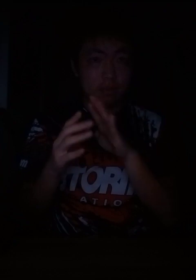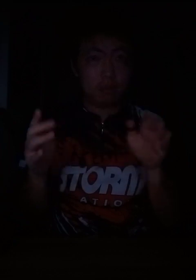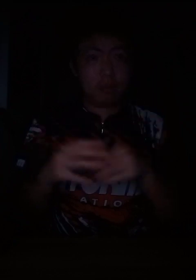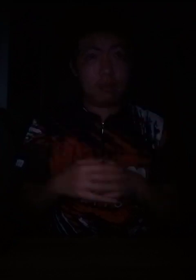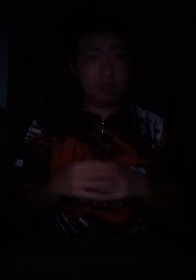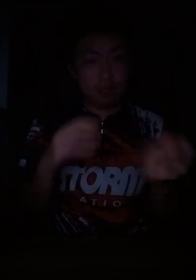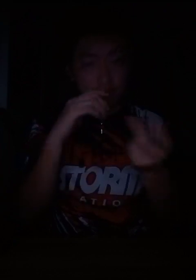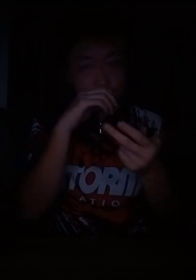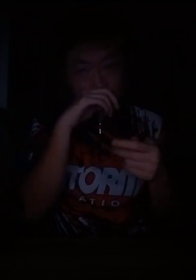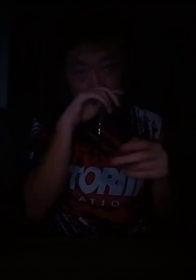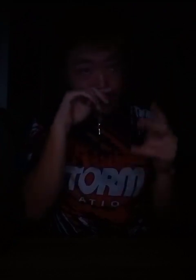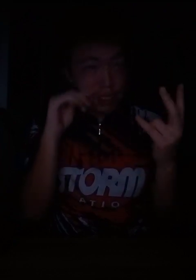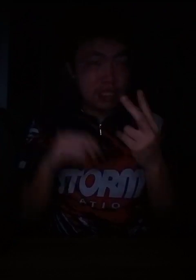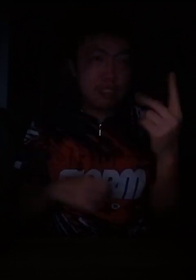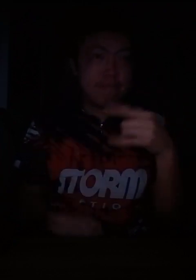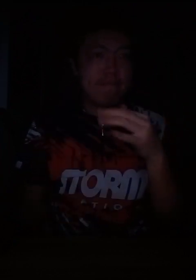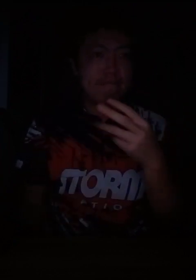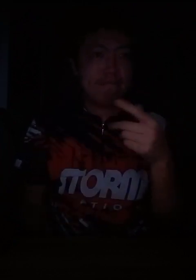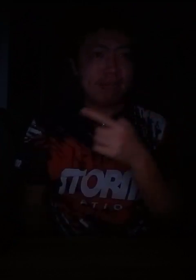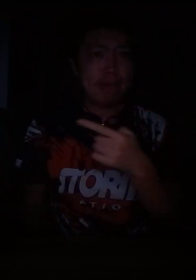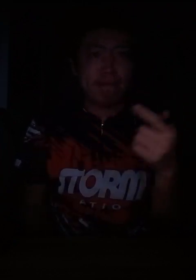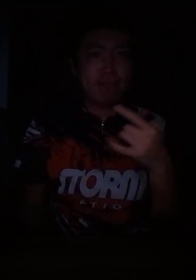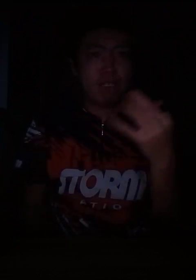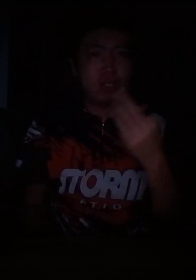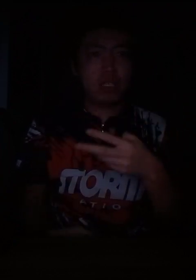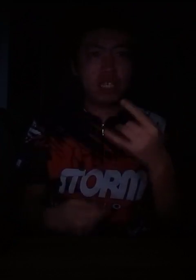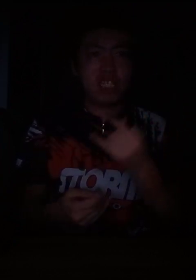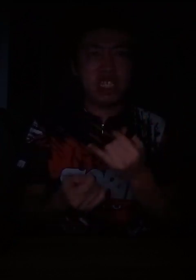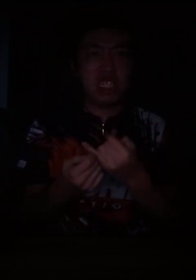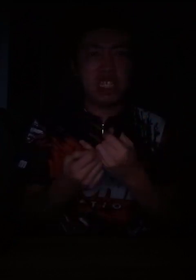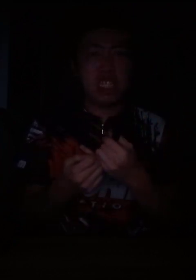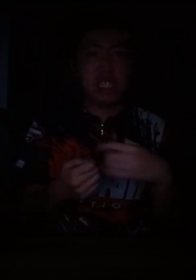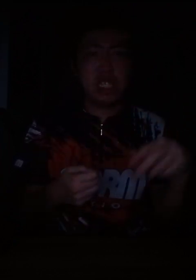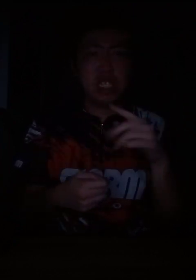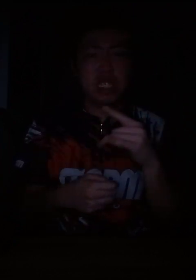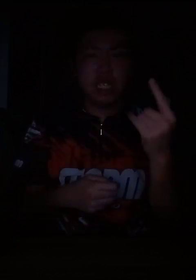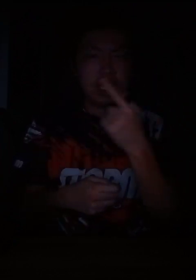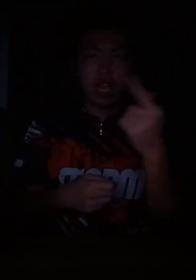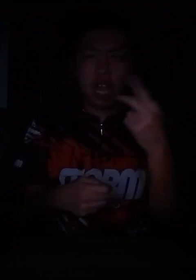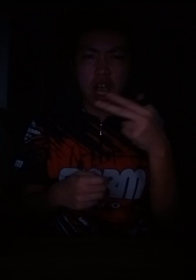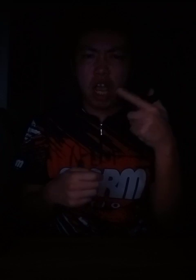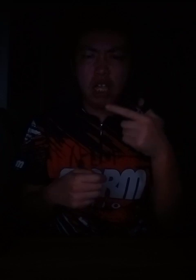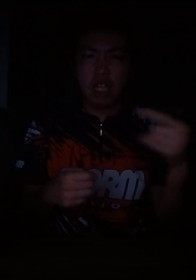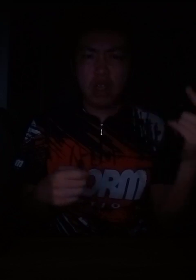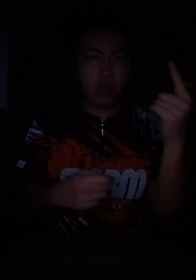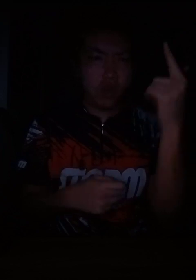30분쯤 전에 JTBC 손석희 사장한테